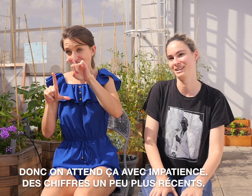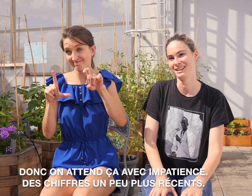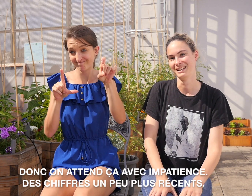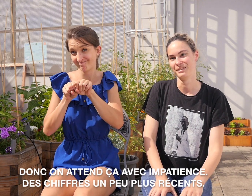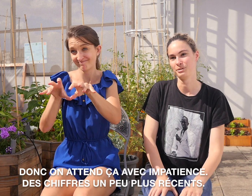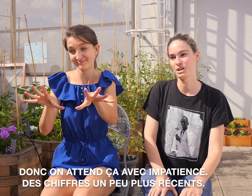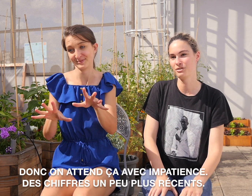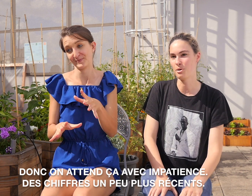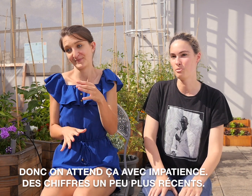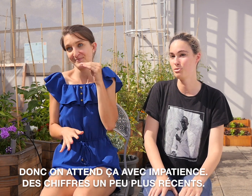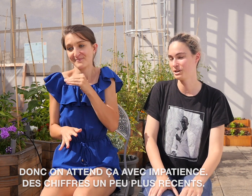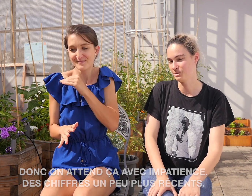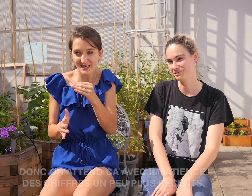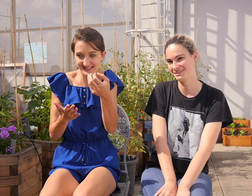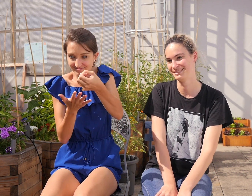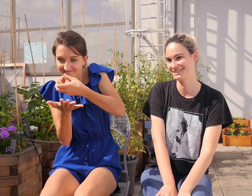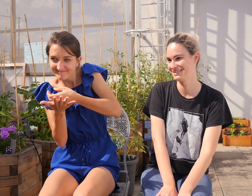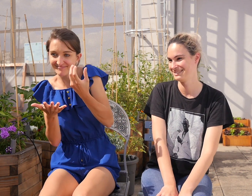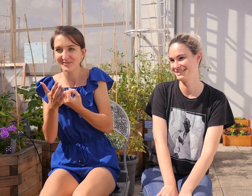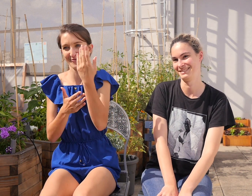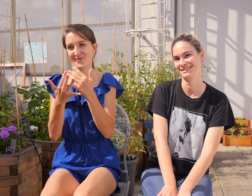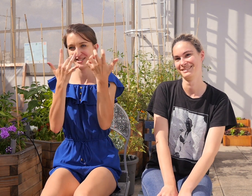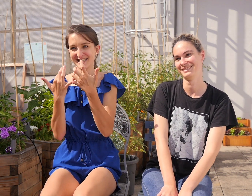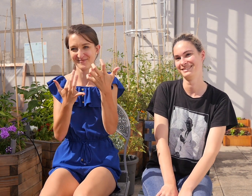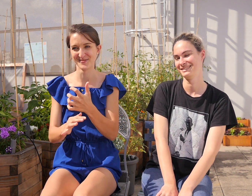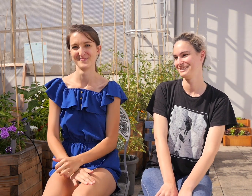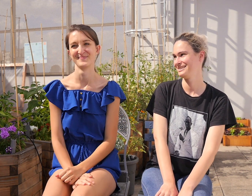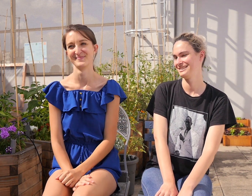impatience, donc des chiffres un peu plus récents.